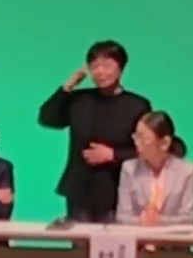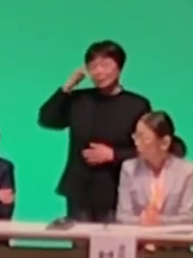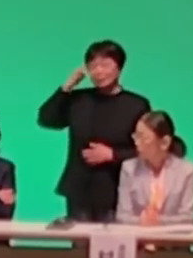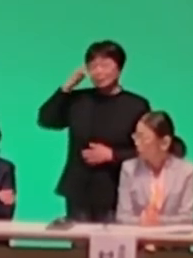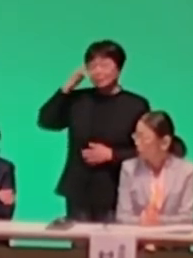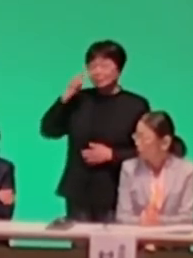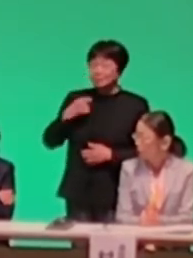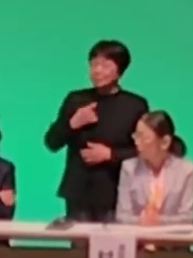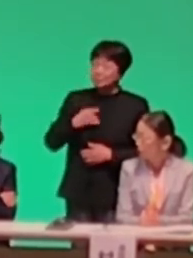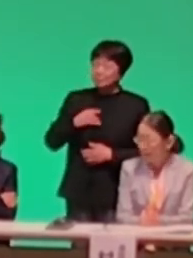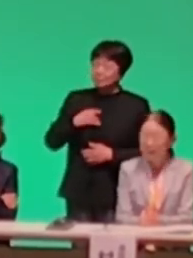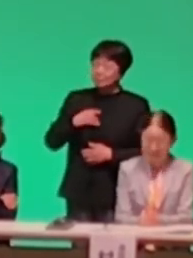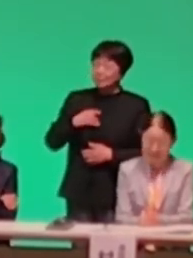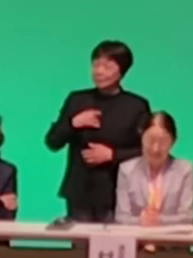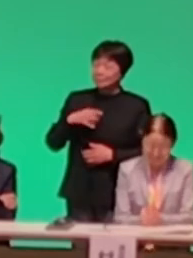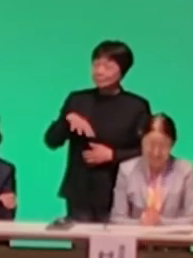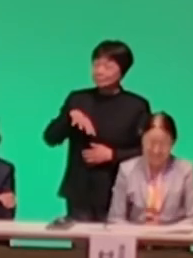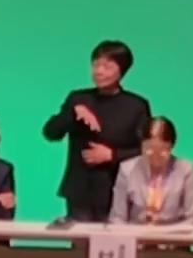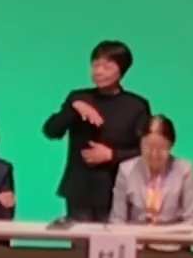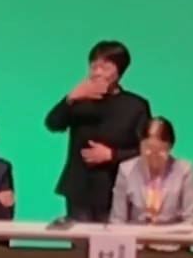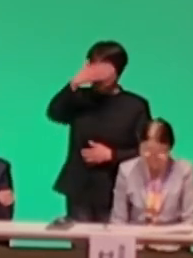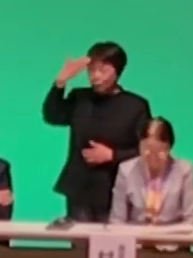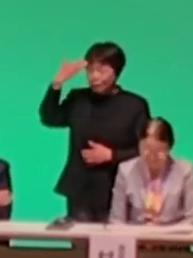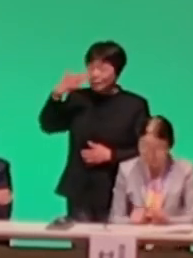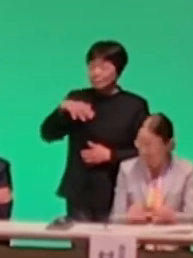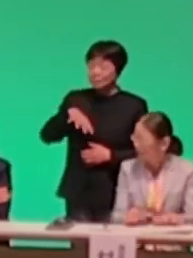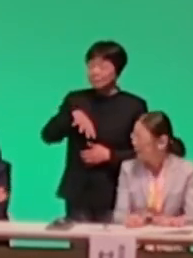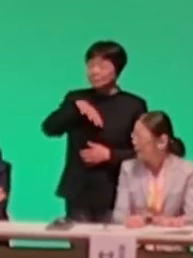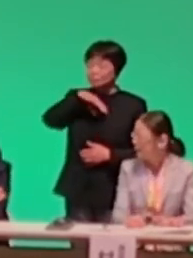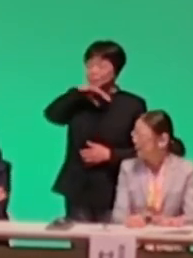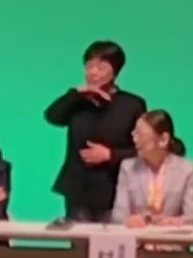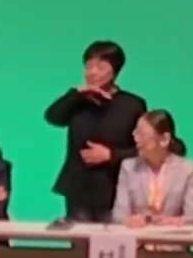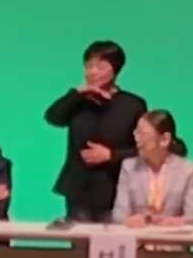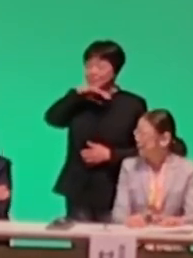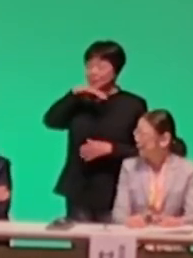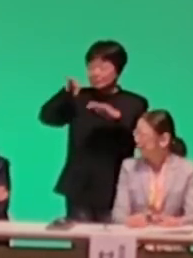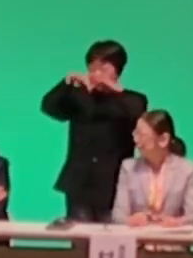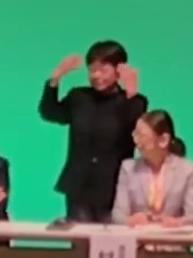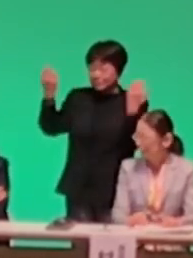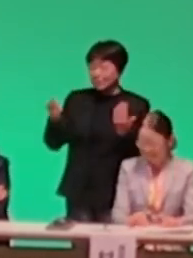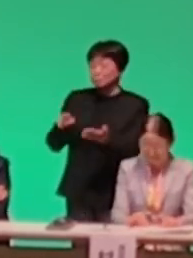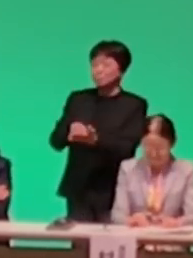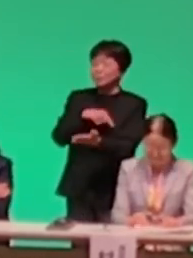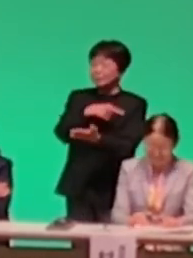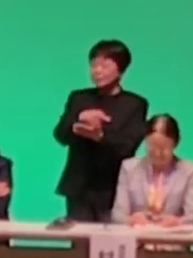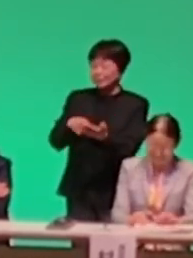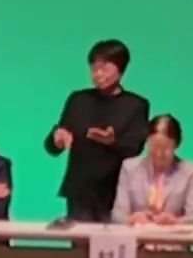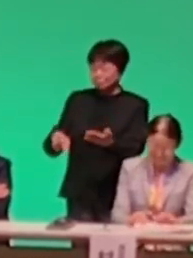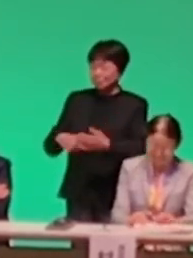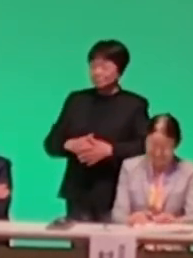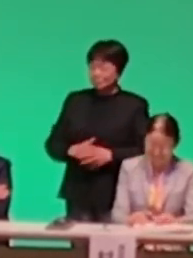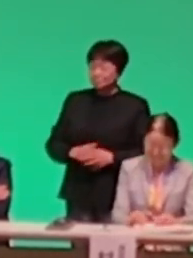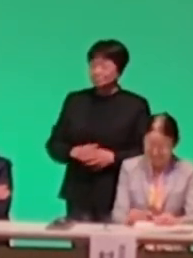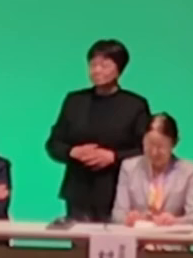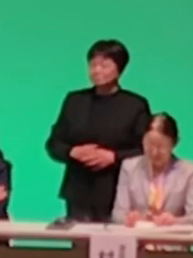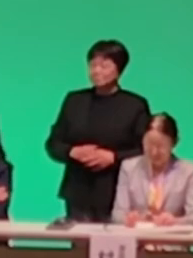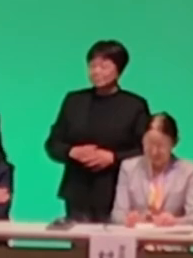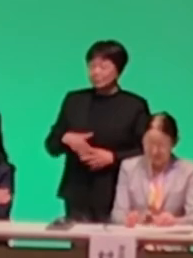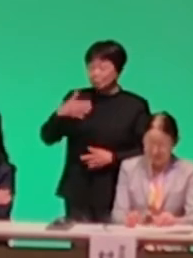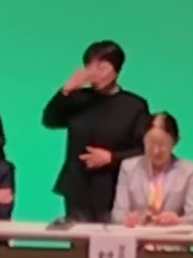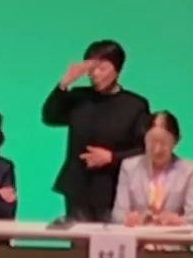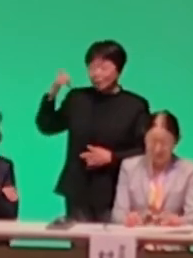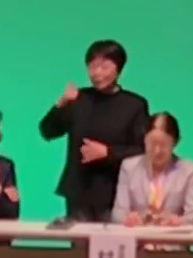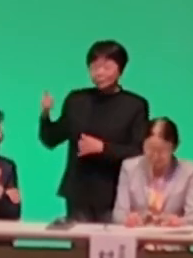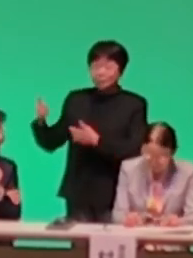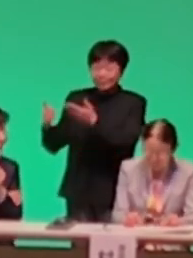ね、年齢がことを解決してくれるっていうか、この年になるとそんな心配がしなくていいから、これからやっぱり若い人た